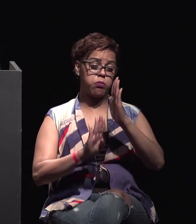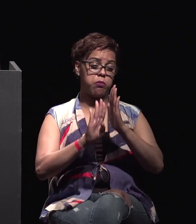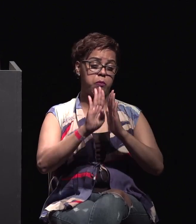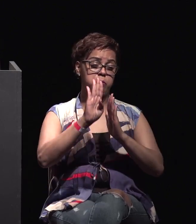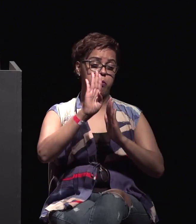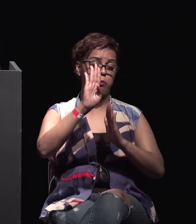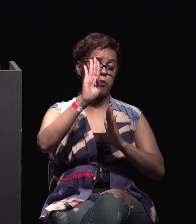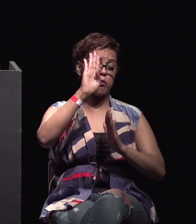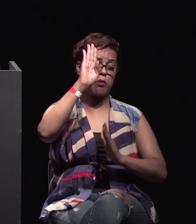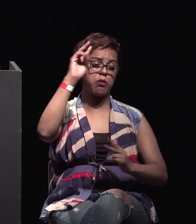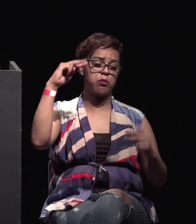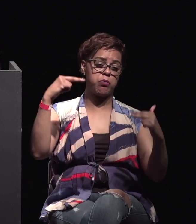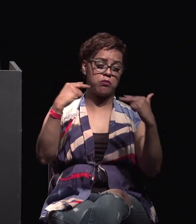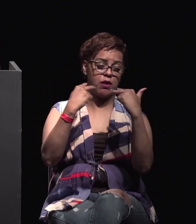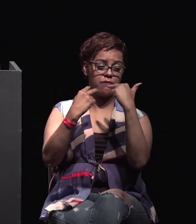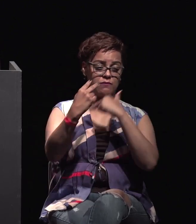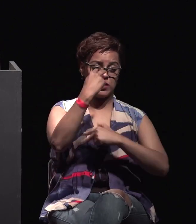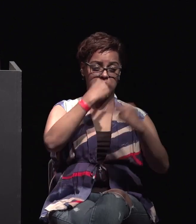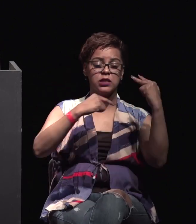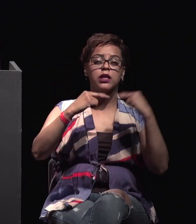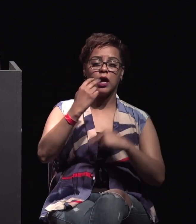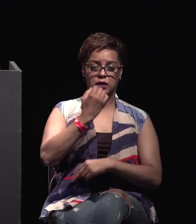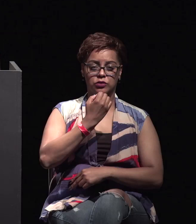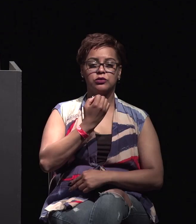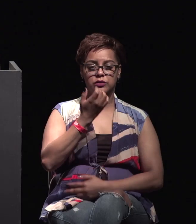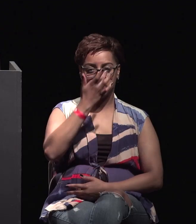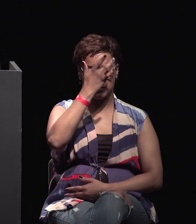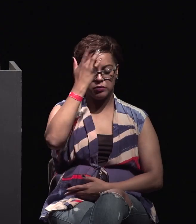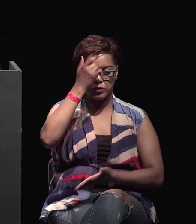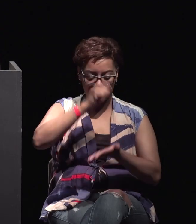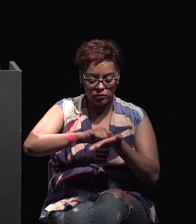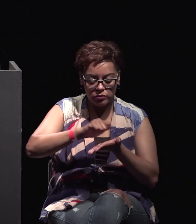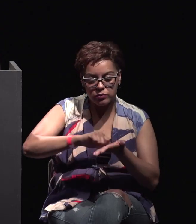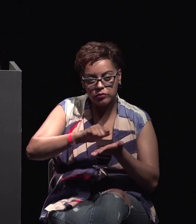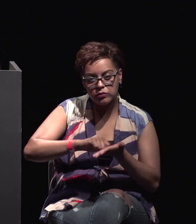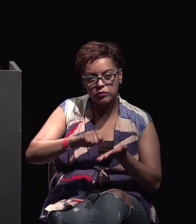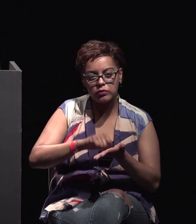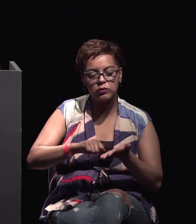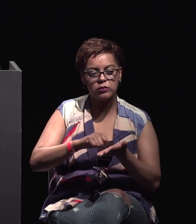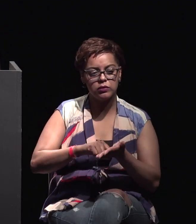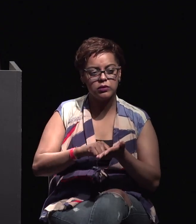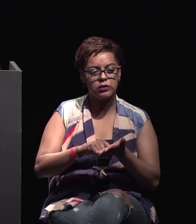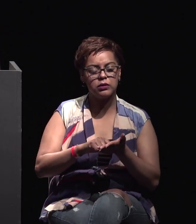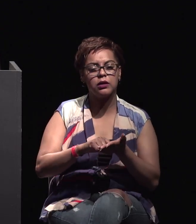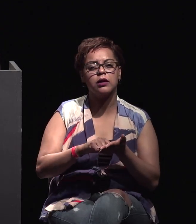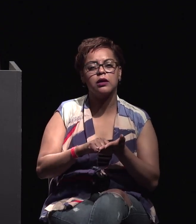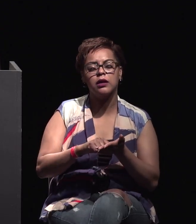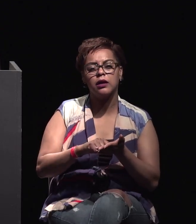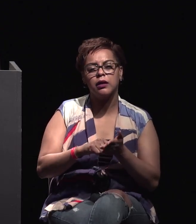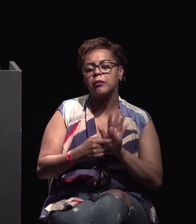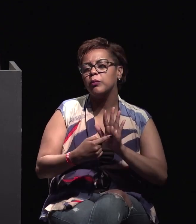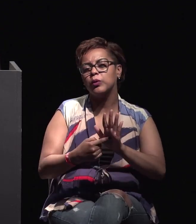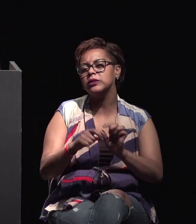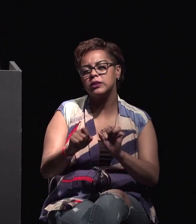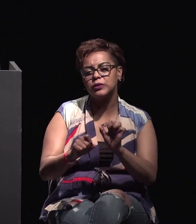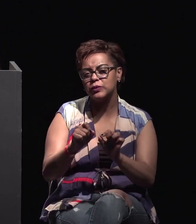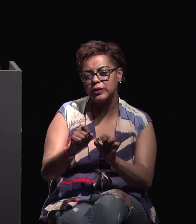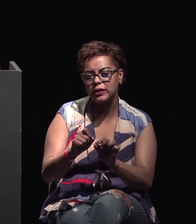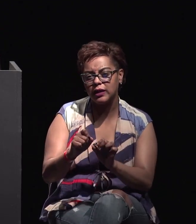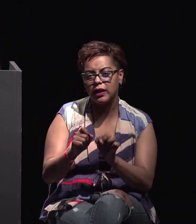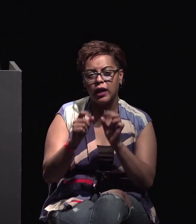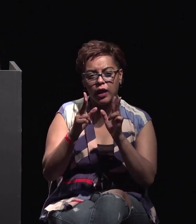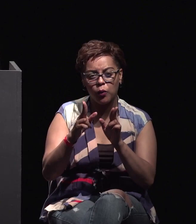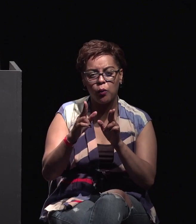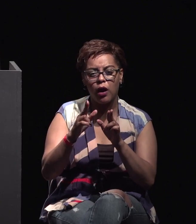a visibilidade de algumas autoras, redundando, inclusive, como acontece com